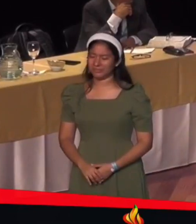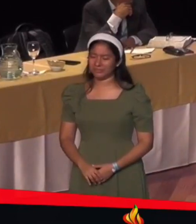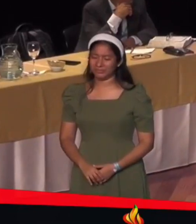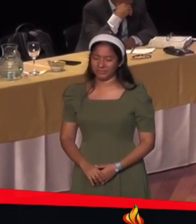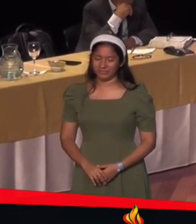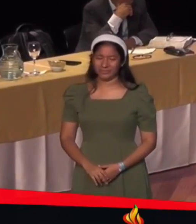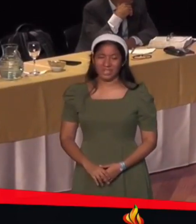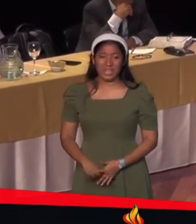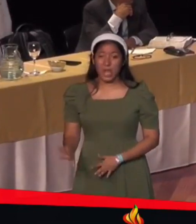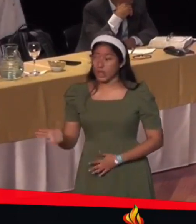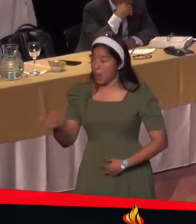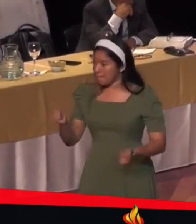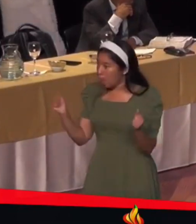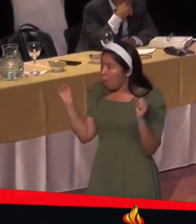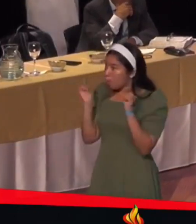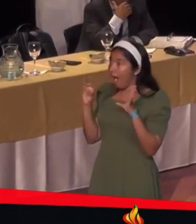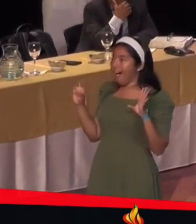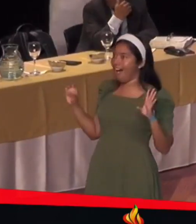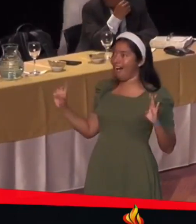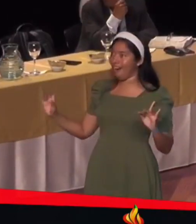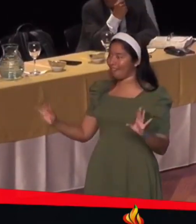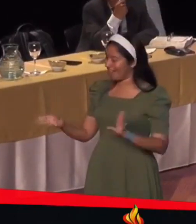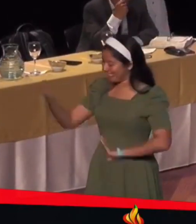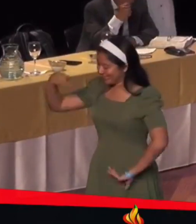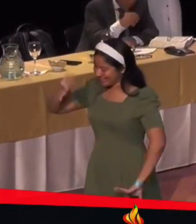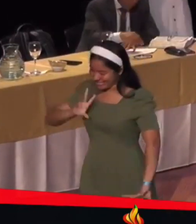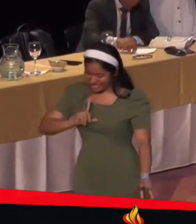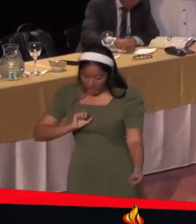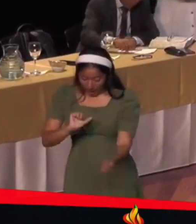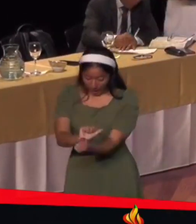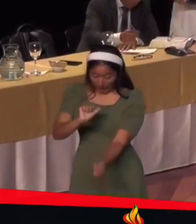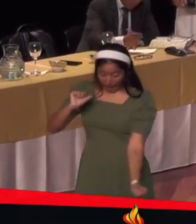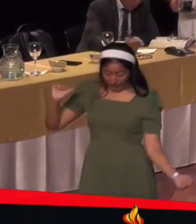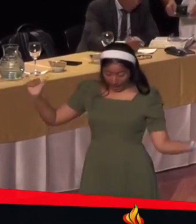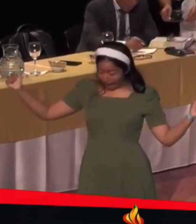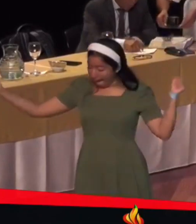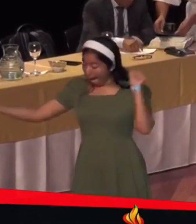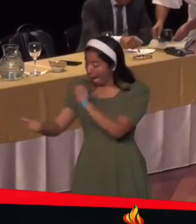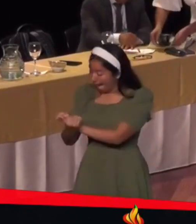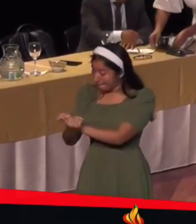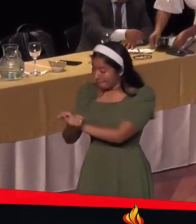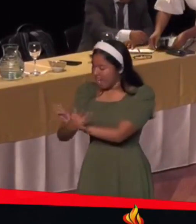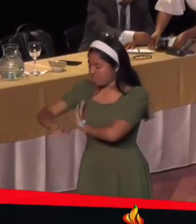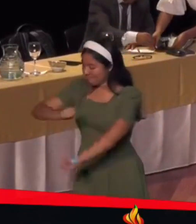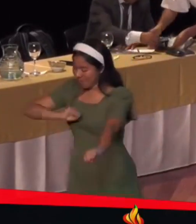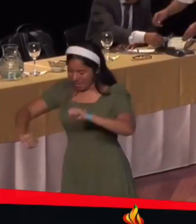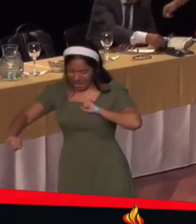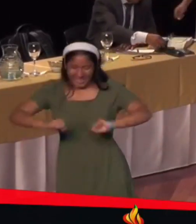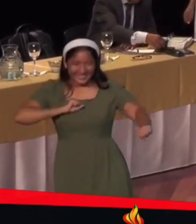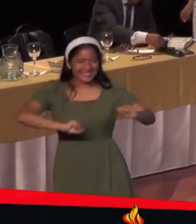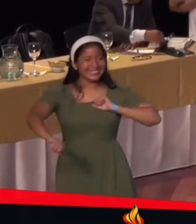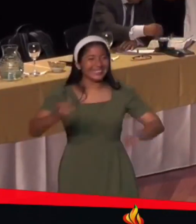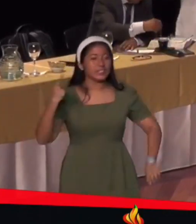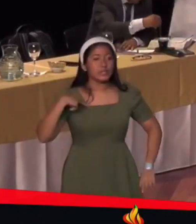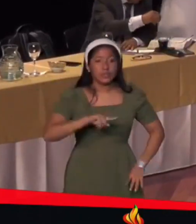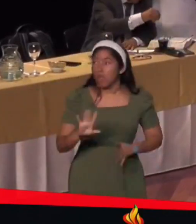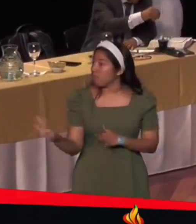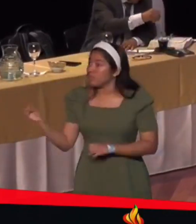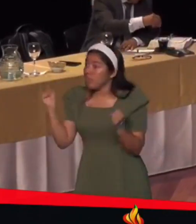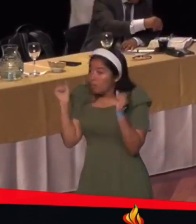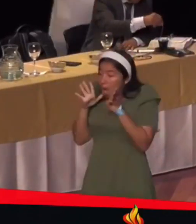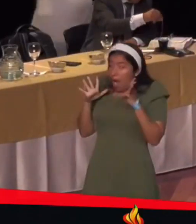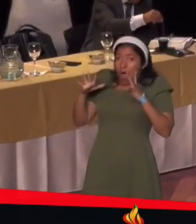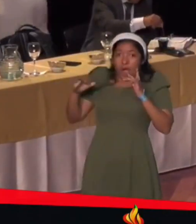No te sorprendas cuando Dios tome eso que no vale y lo convierta en mucho. No te sorprendas cuando alguien